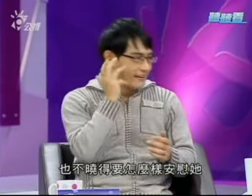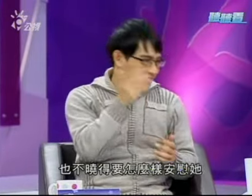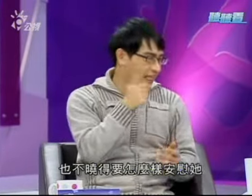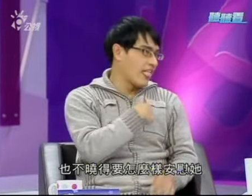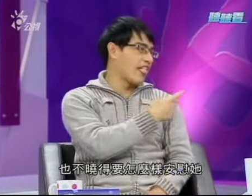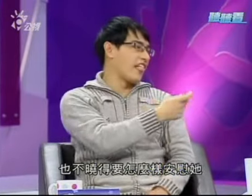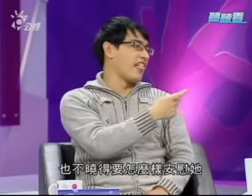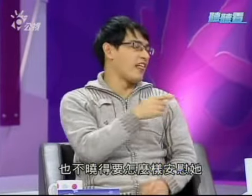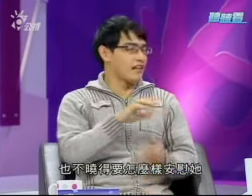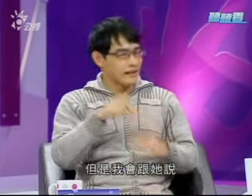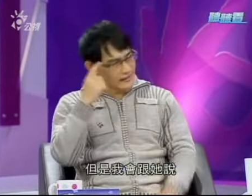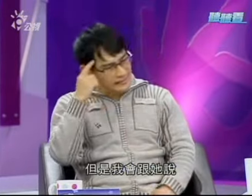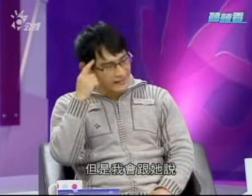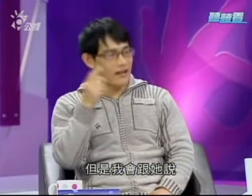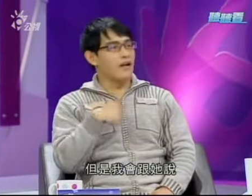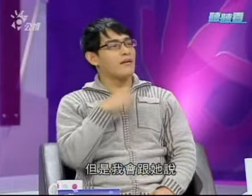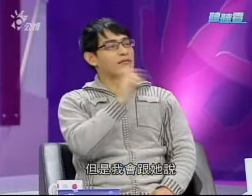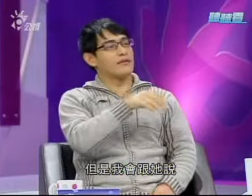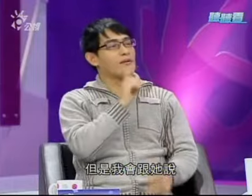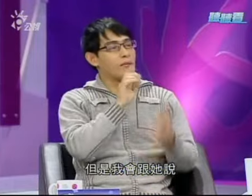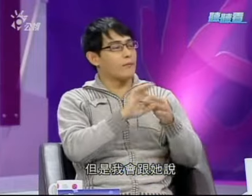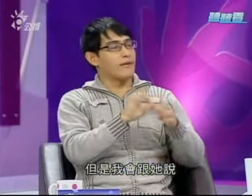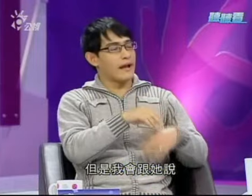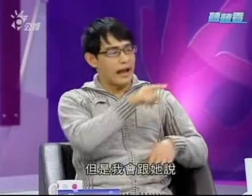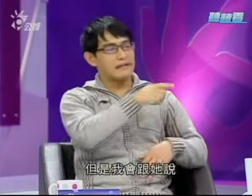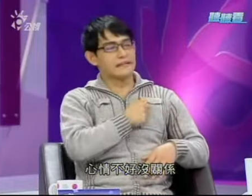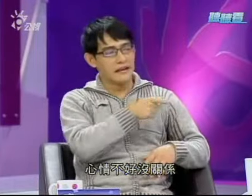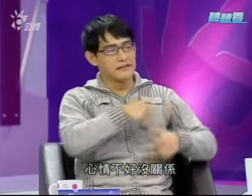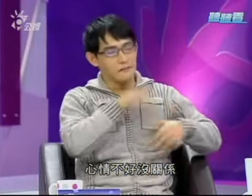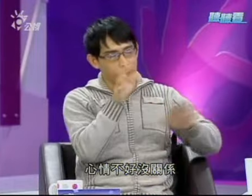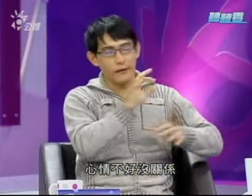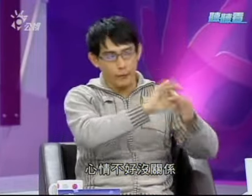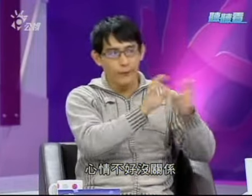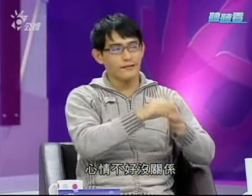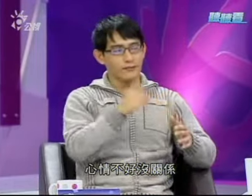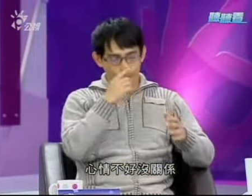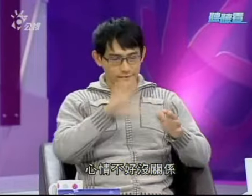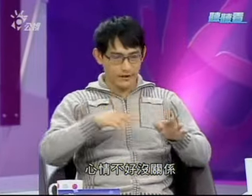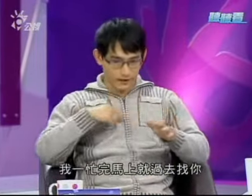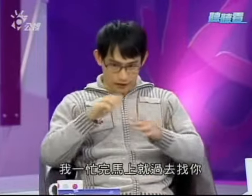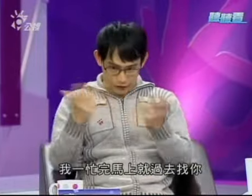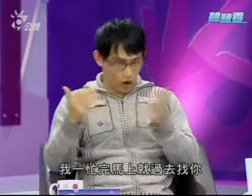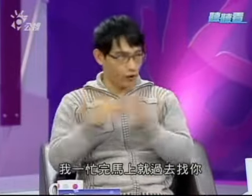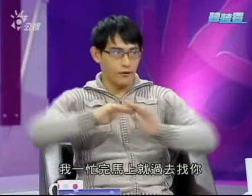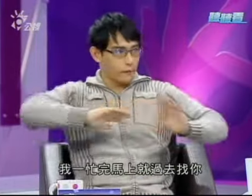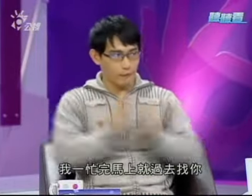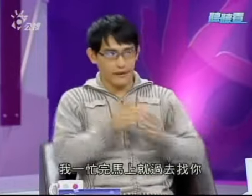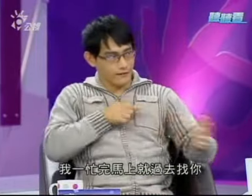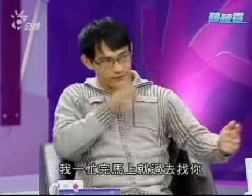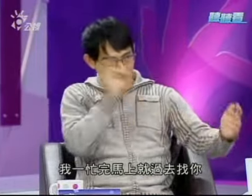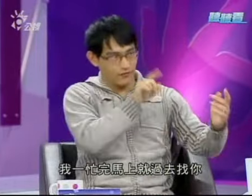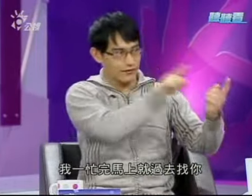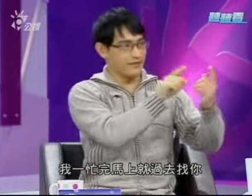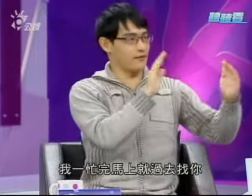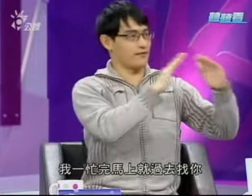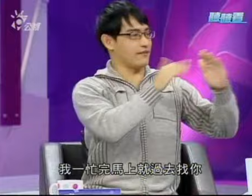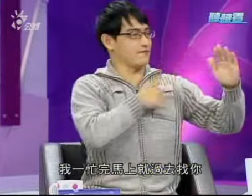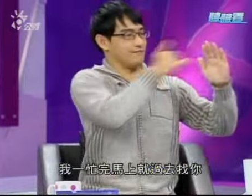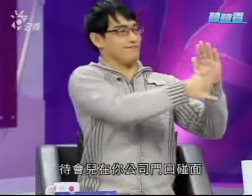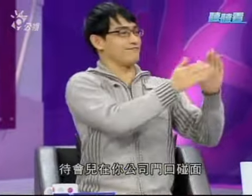怎么样安慰他但是我会跟他说心情不好没关系我一忙完呢马上就过去找你待